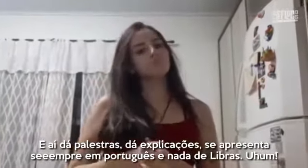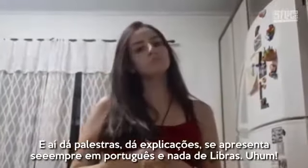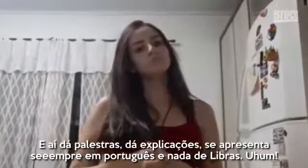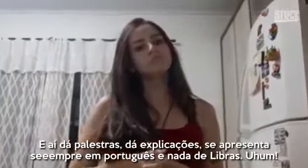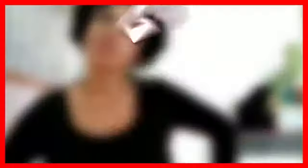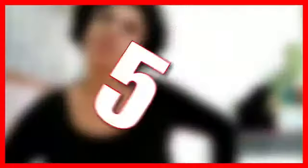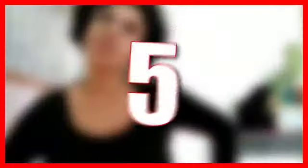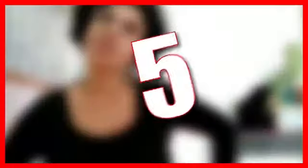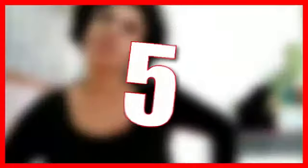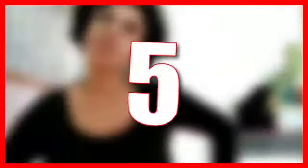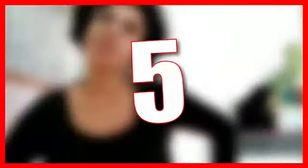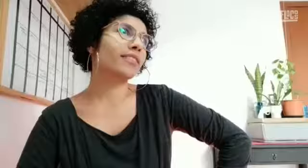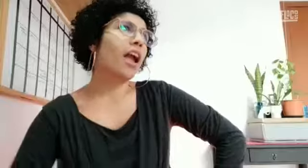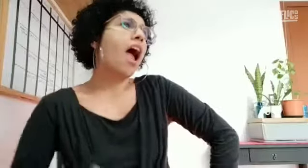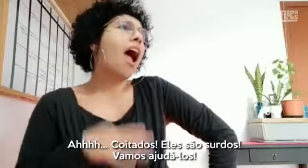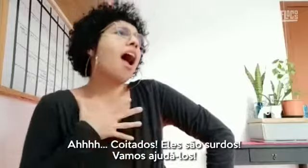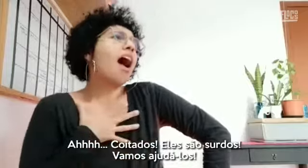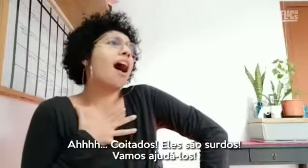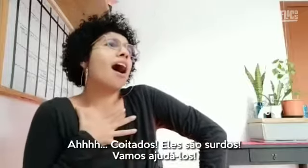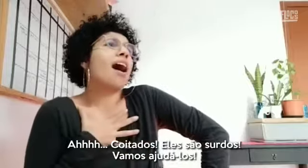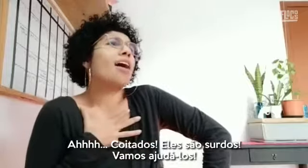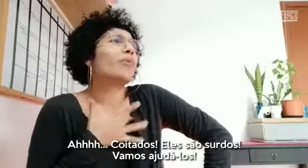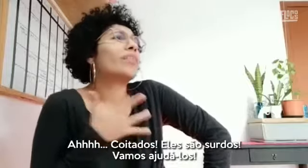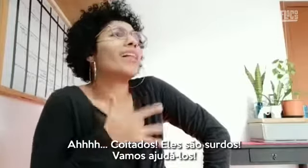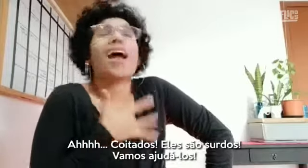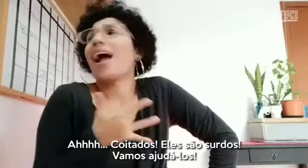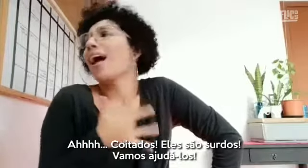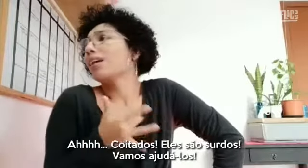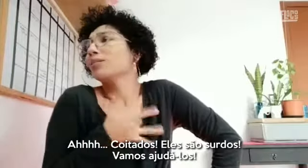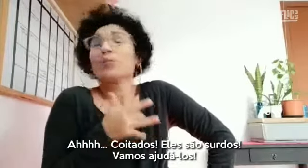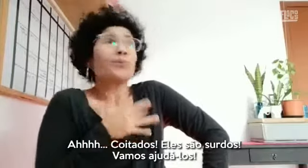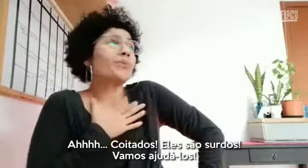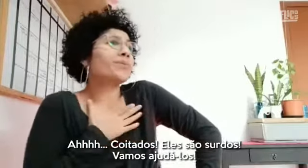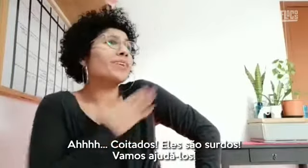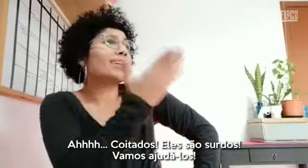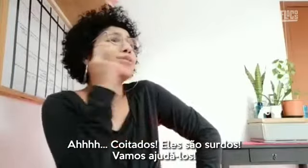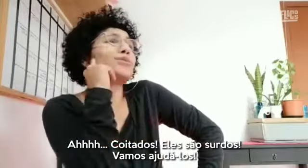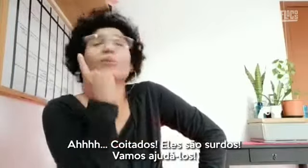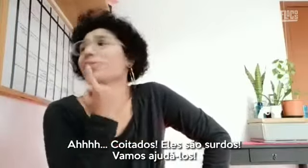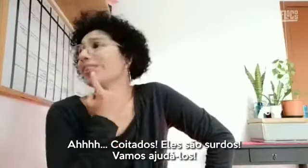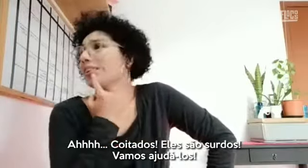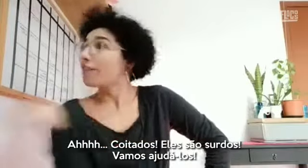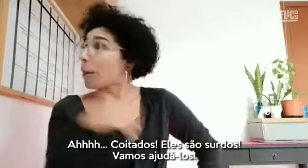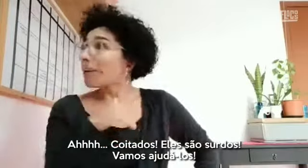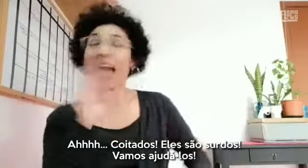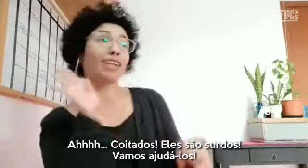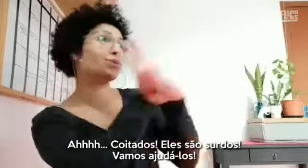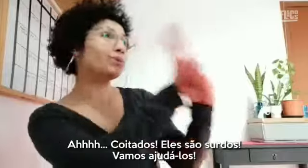Uhum. Número 5. Ah, coitados! Eles são surdos. Vamos ajudá-los?